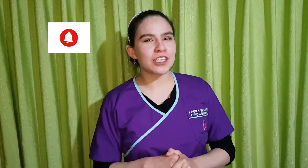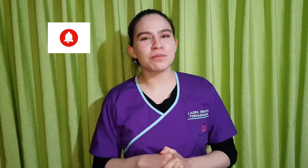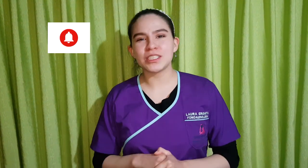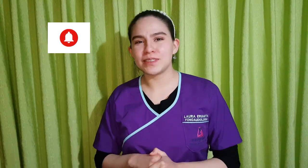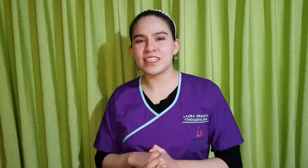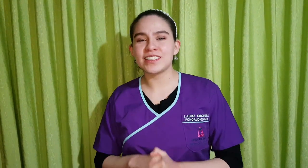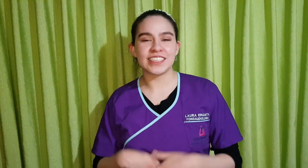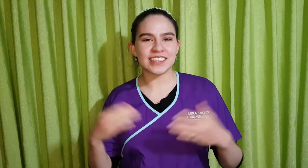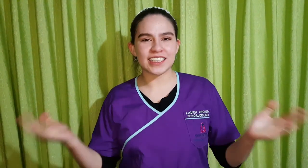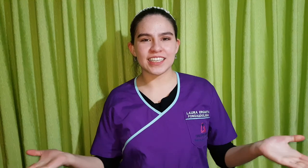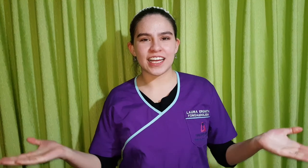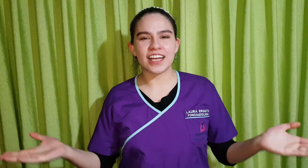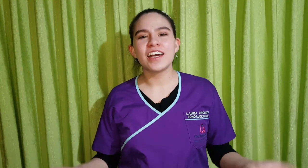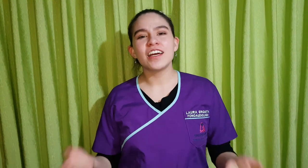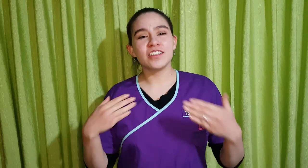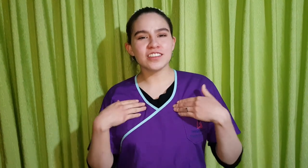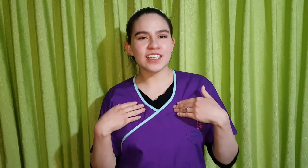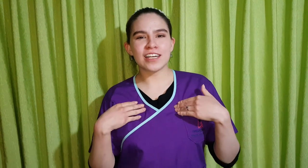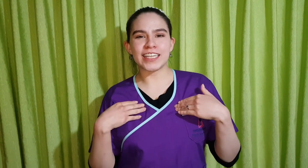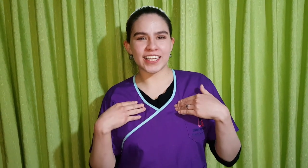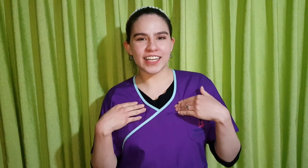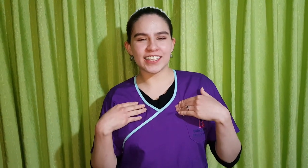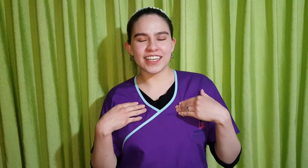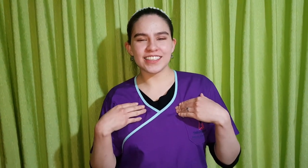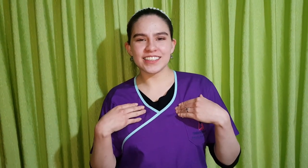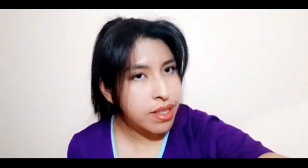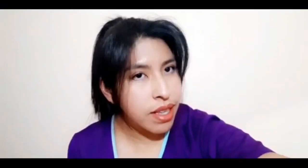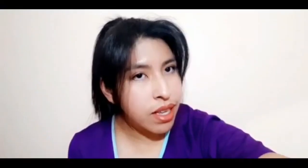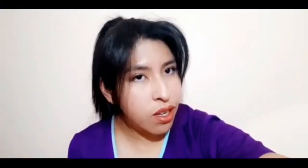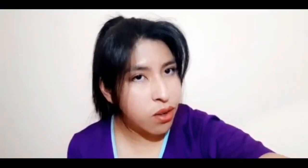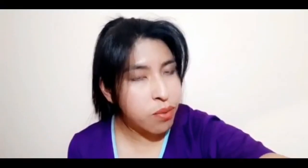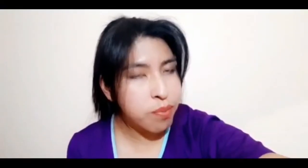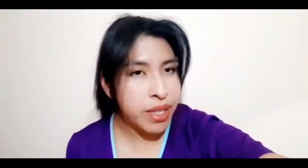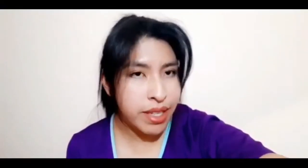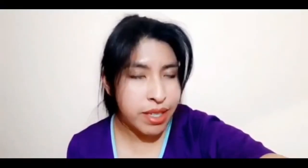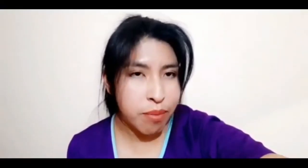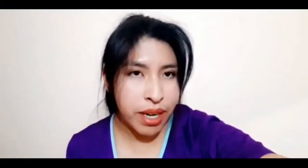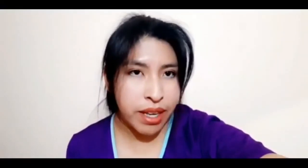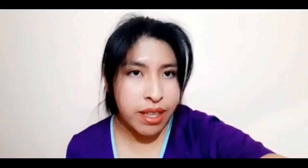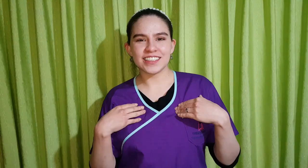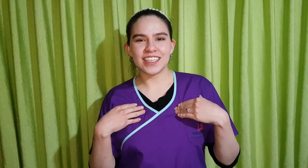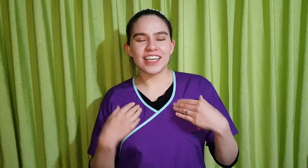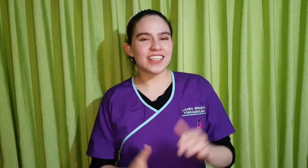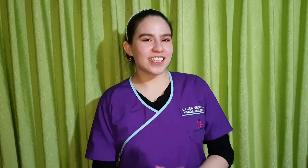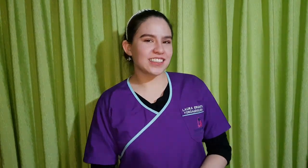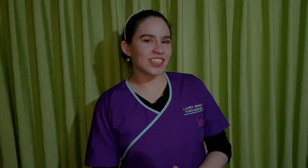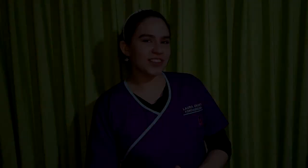más videos de este canal. Yo soy Laura Ergueta Y yo, Patricia Paredes. y este es Fono.